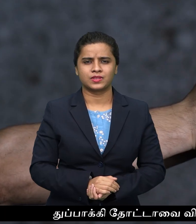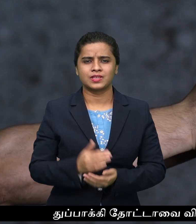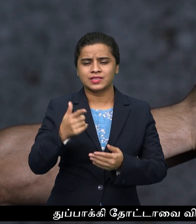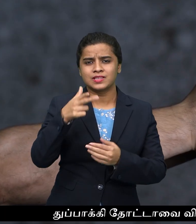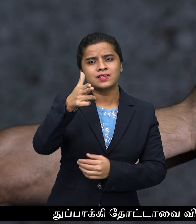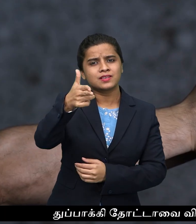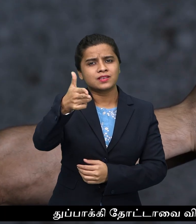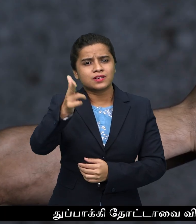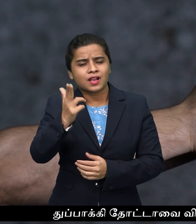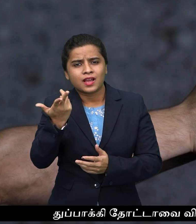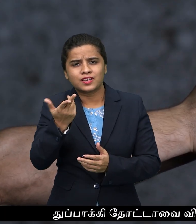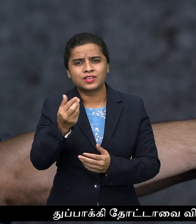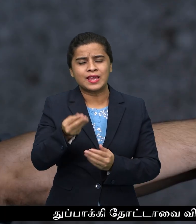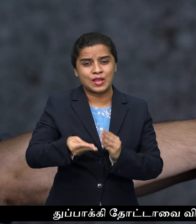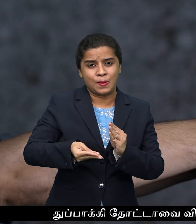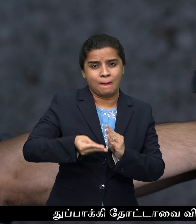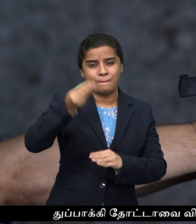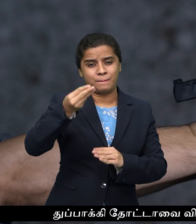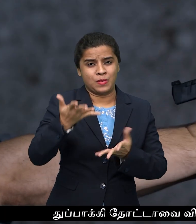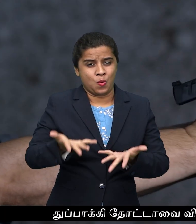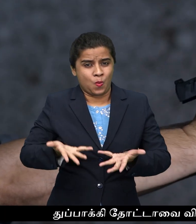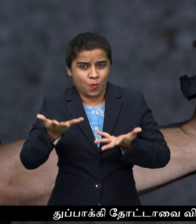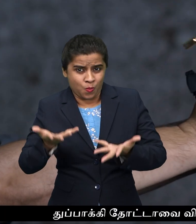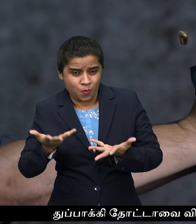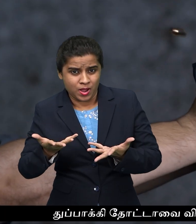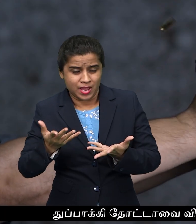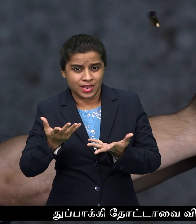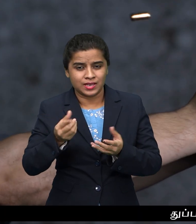துப்பாக்கி தோட்டாவை விட அதிக நிறை கொண்டதாக இருப்பதால்